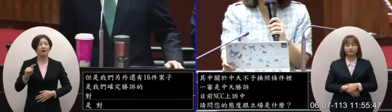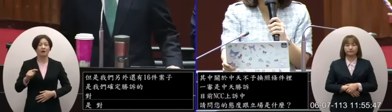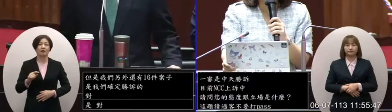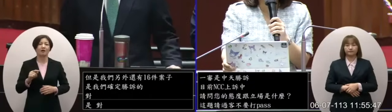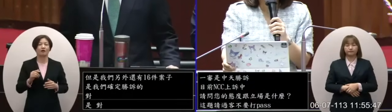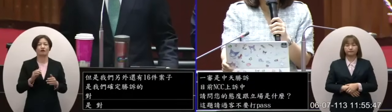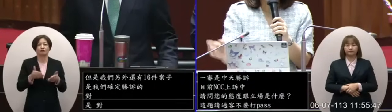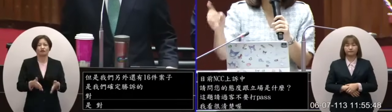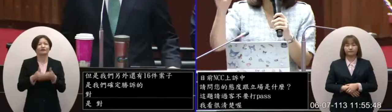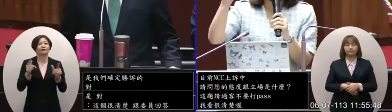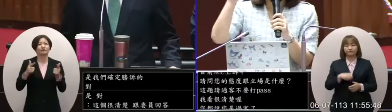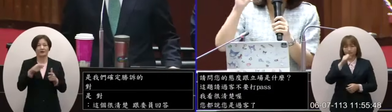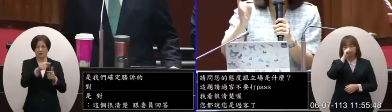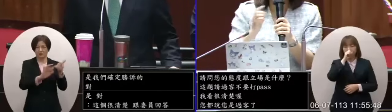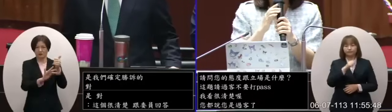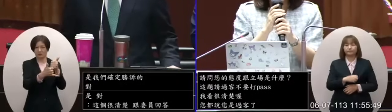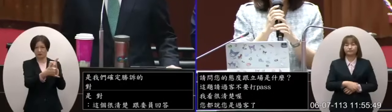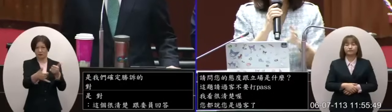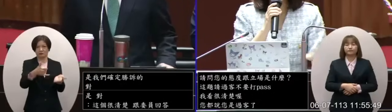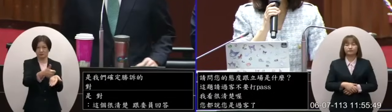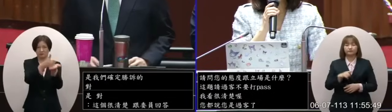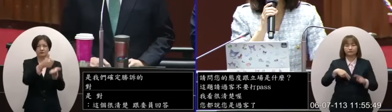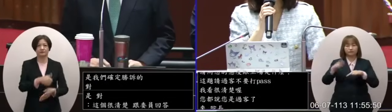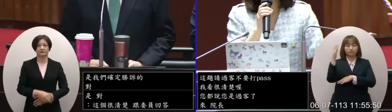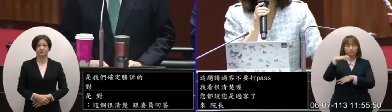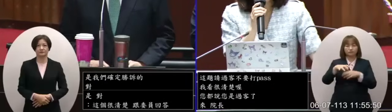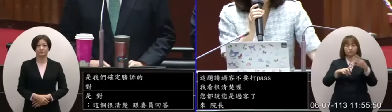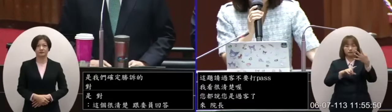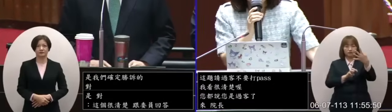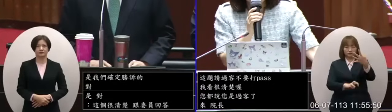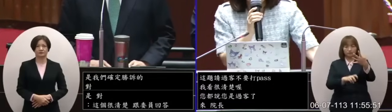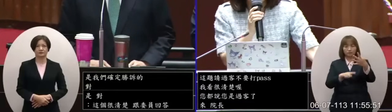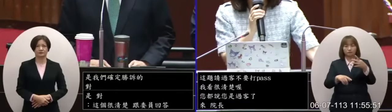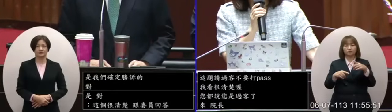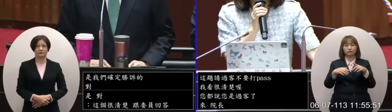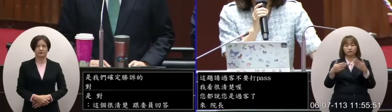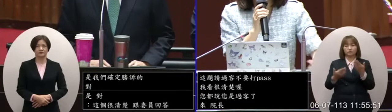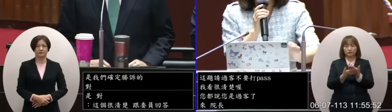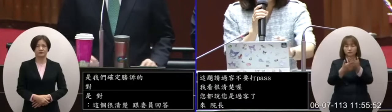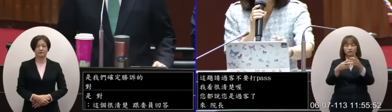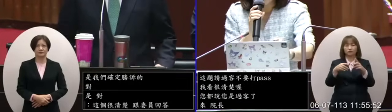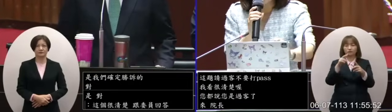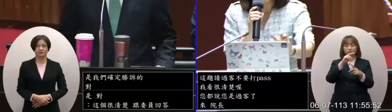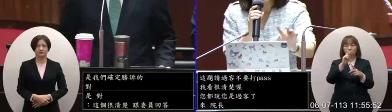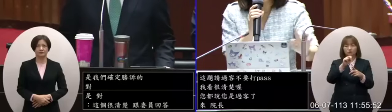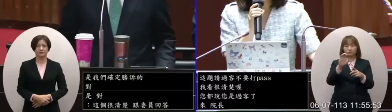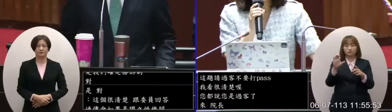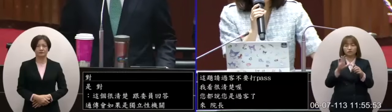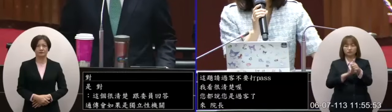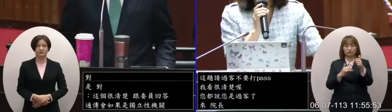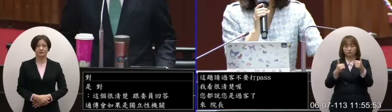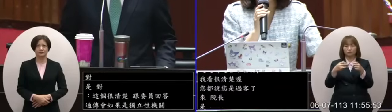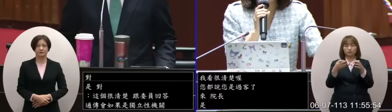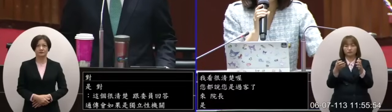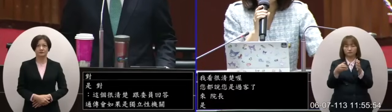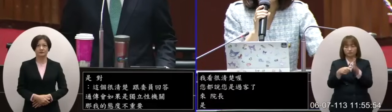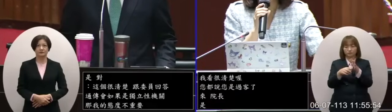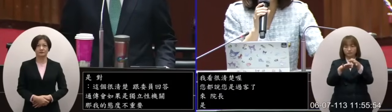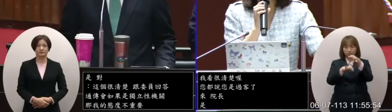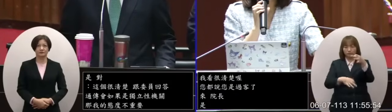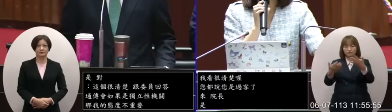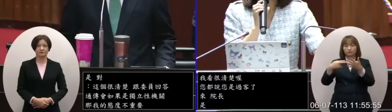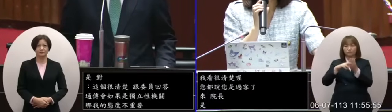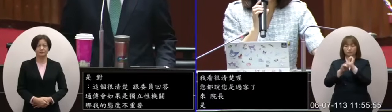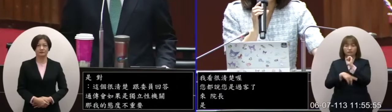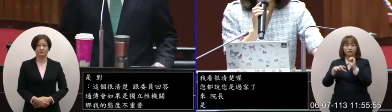员自己讨论才重要。 OK， 好，很好。行政院4月30号函送了 NCC 的委员好的名单到立法院